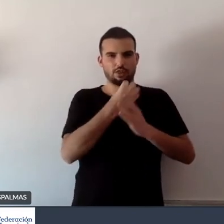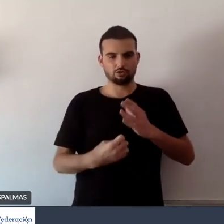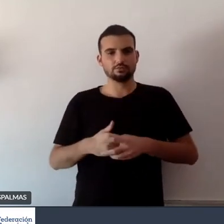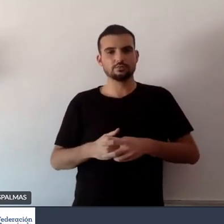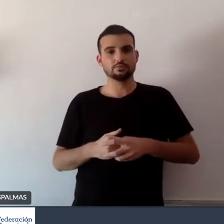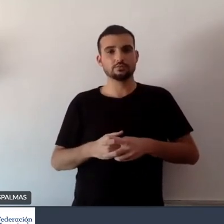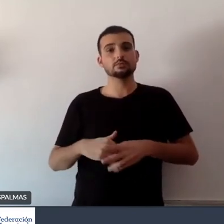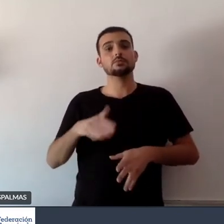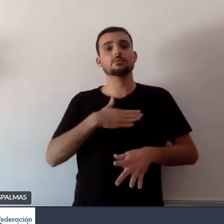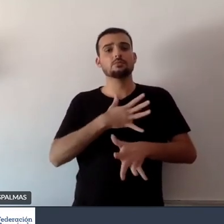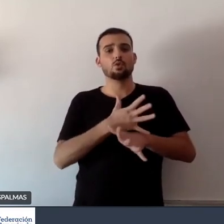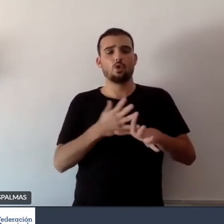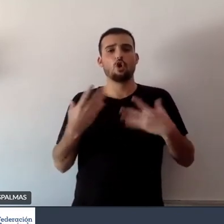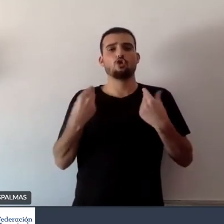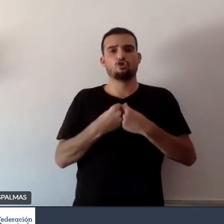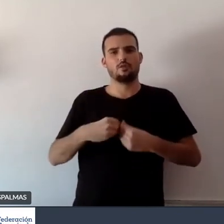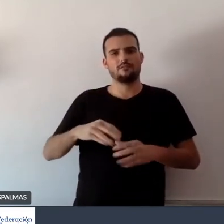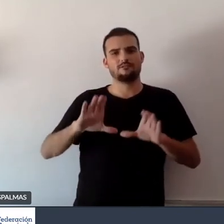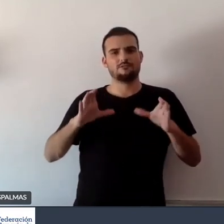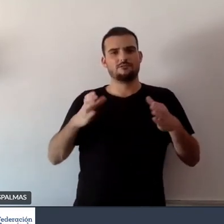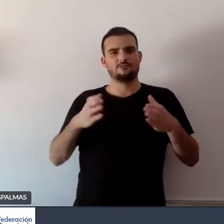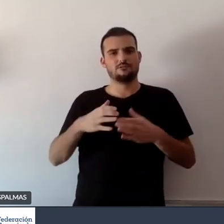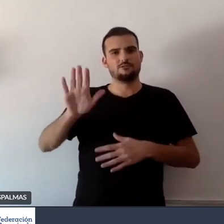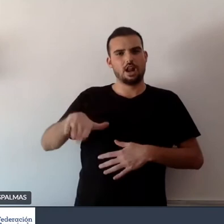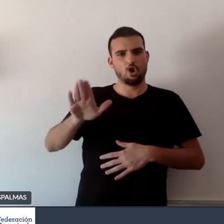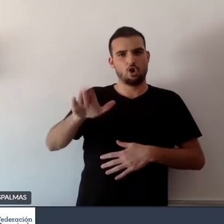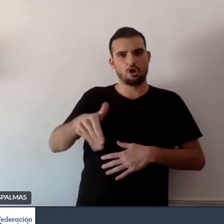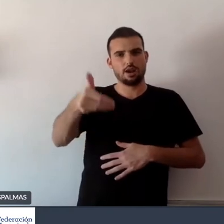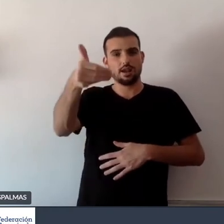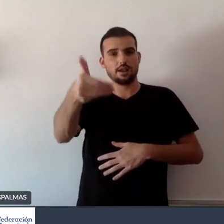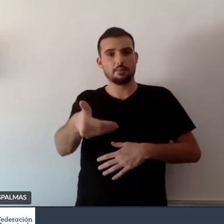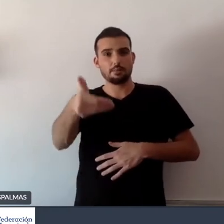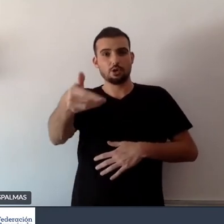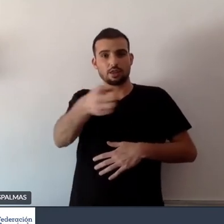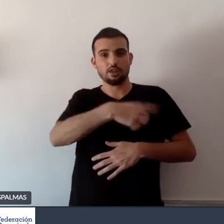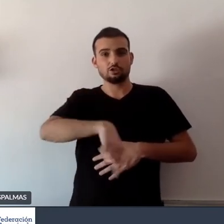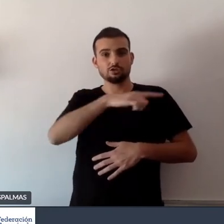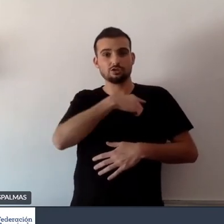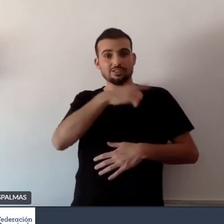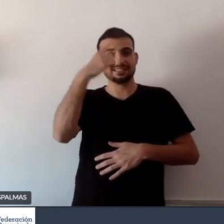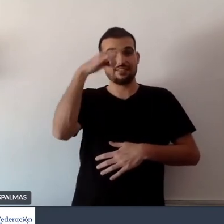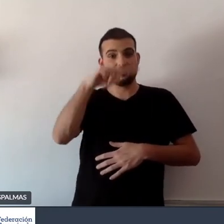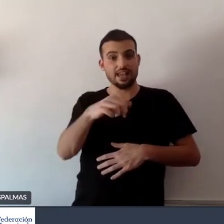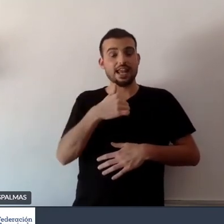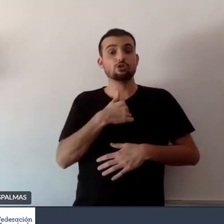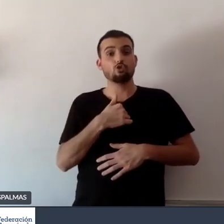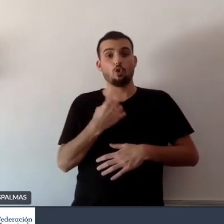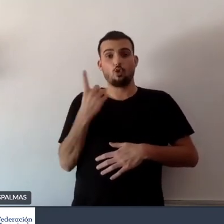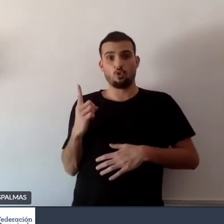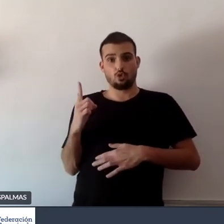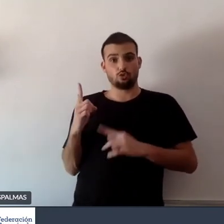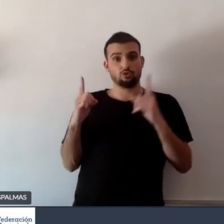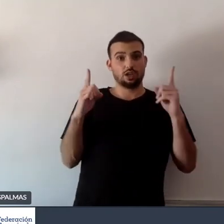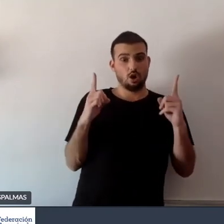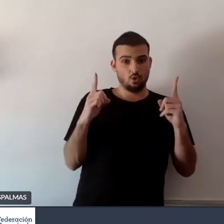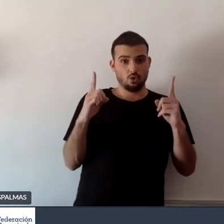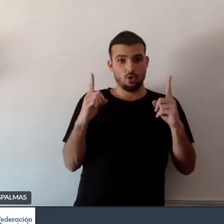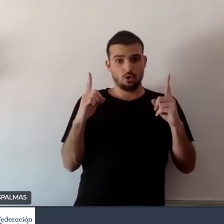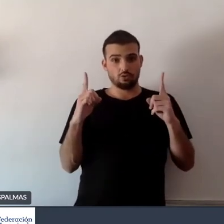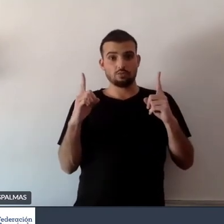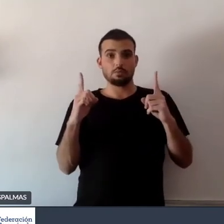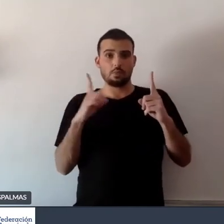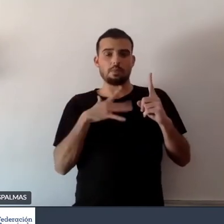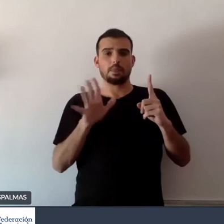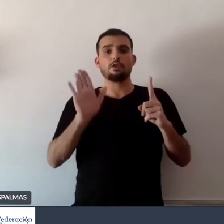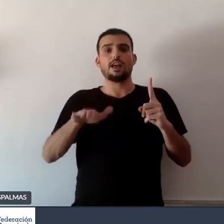balón, me parece importante saber si somos un equipo de uno contra uno, con capacidad para jugar uno contra uno en la